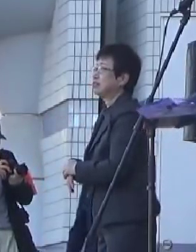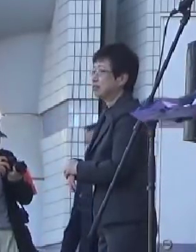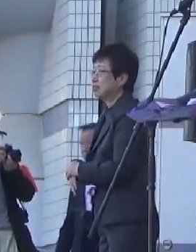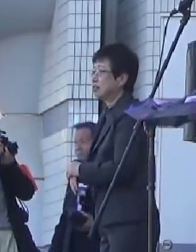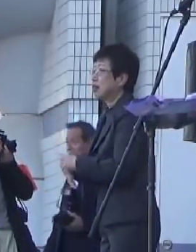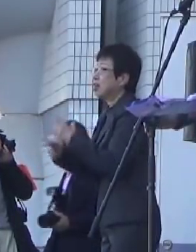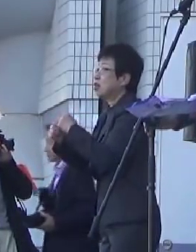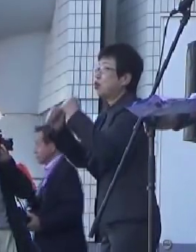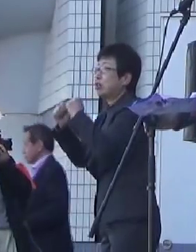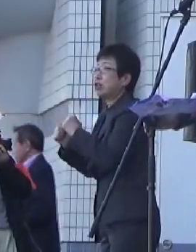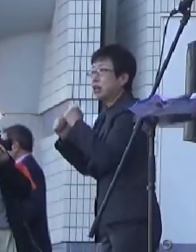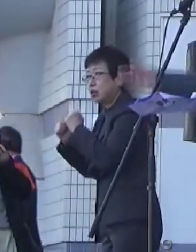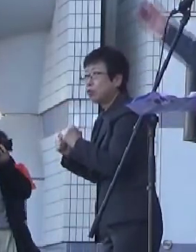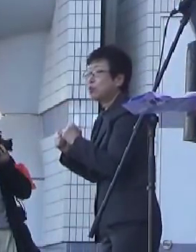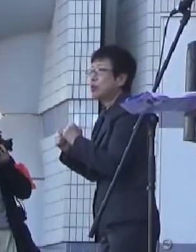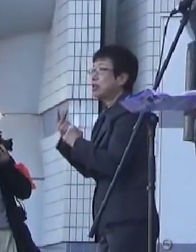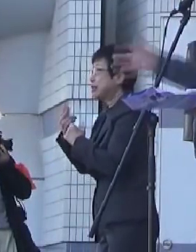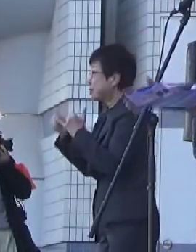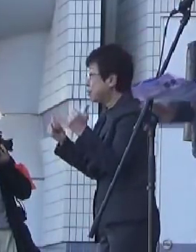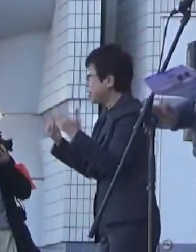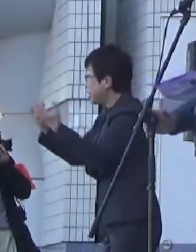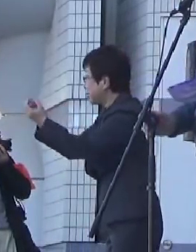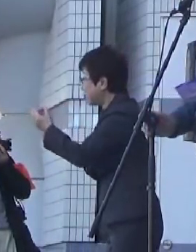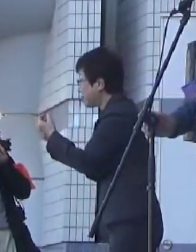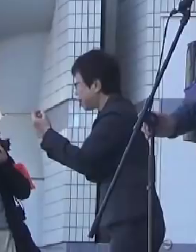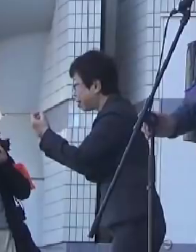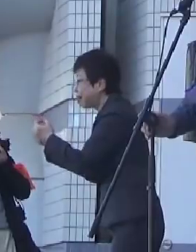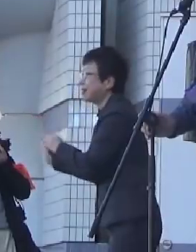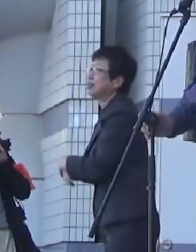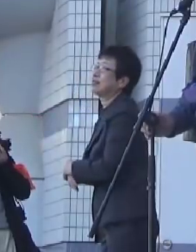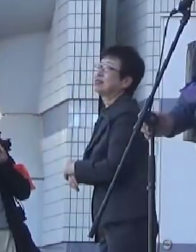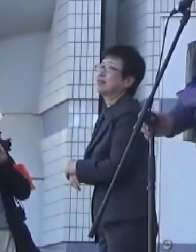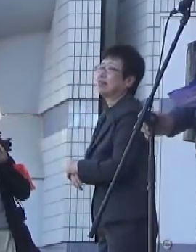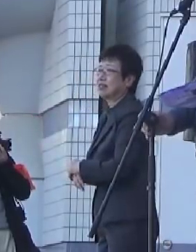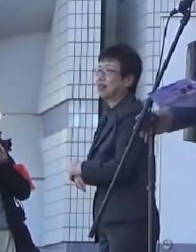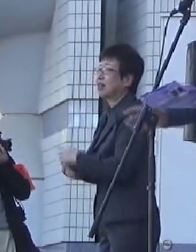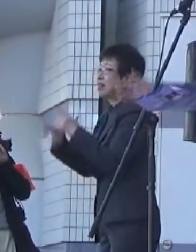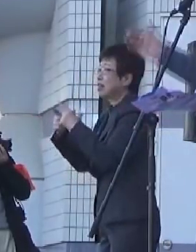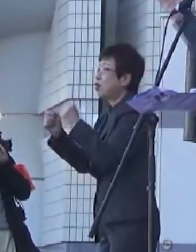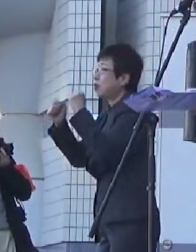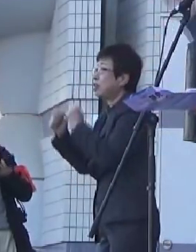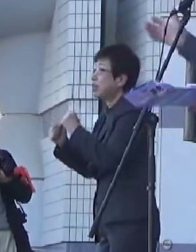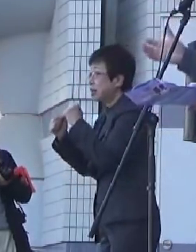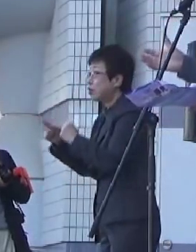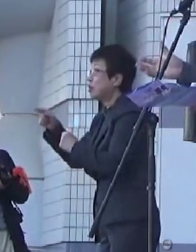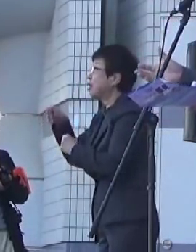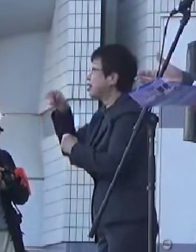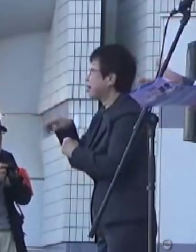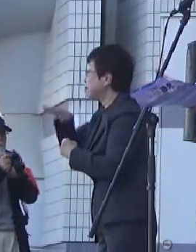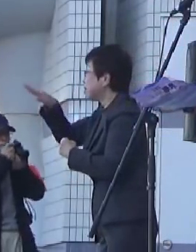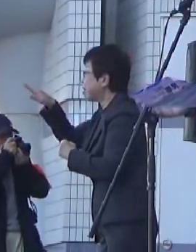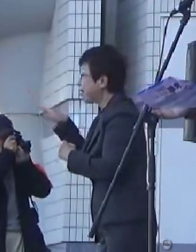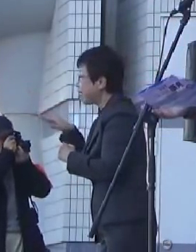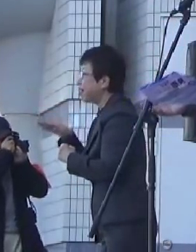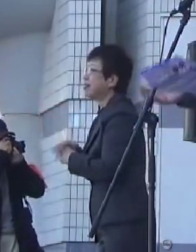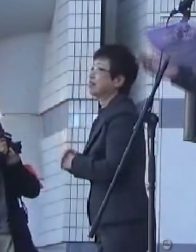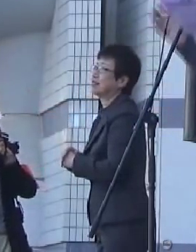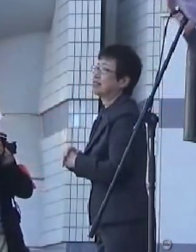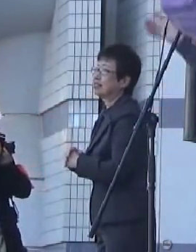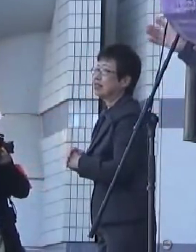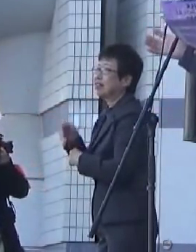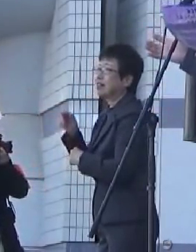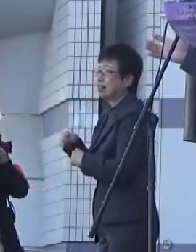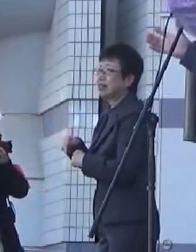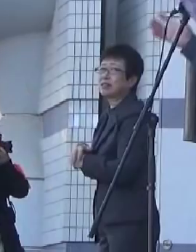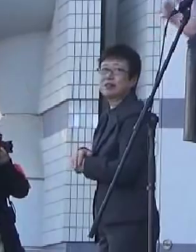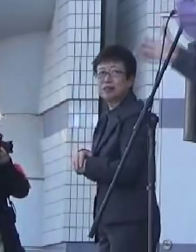日本に生きる市民ではありませんか。日本に生きる人間がこ